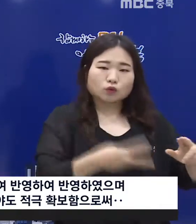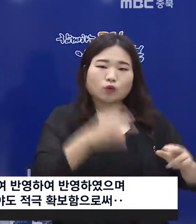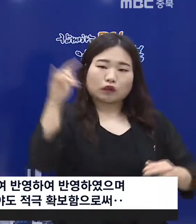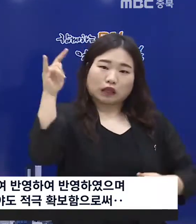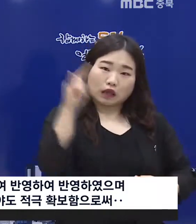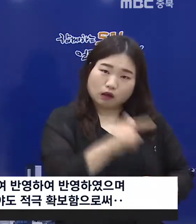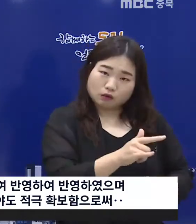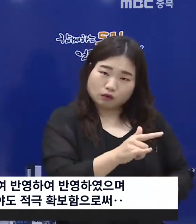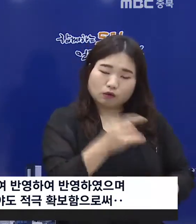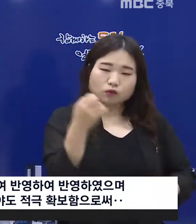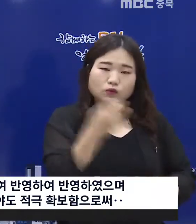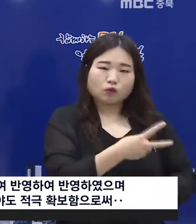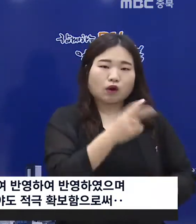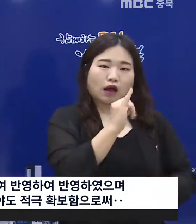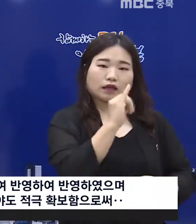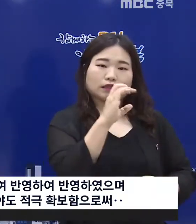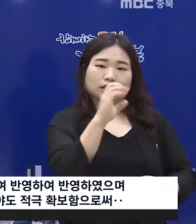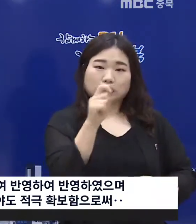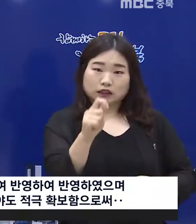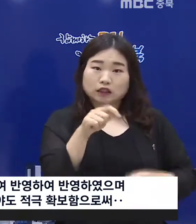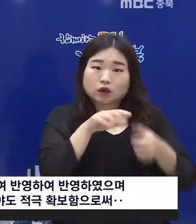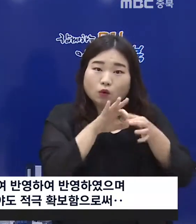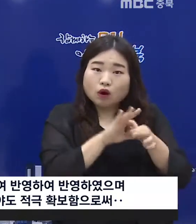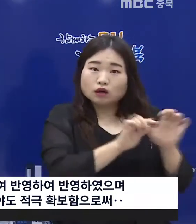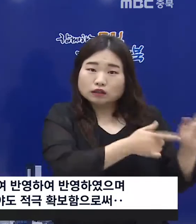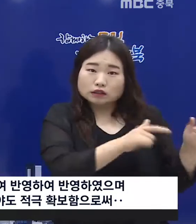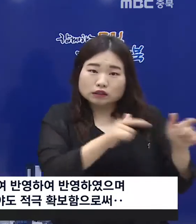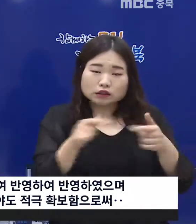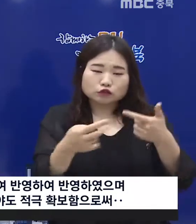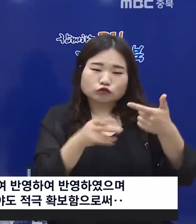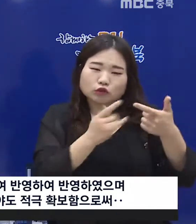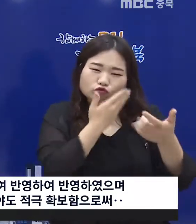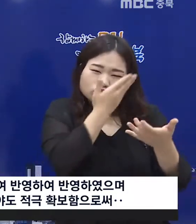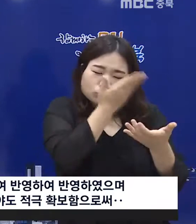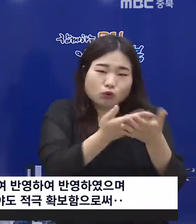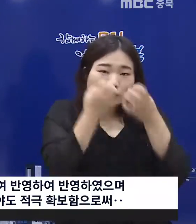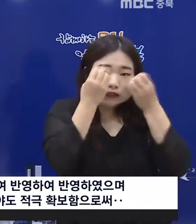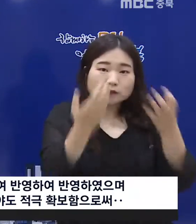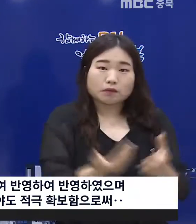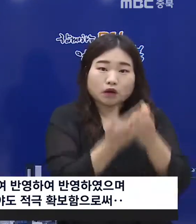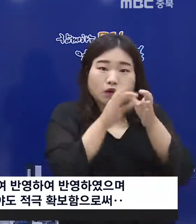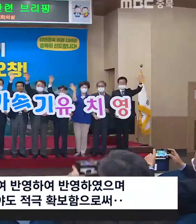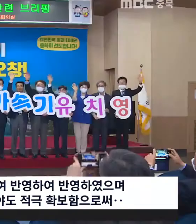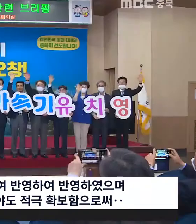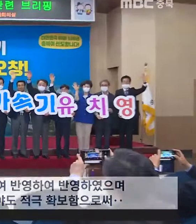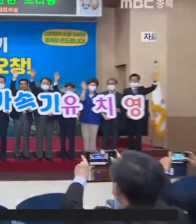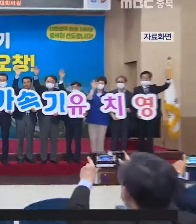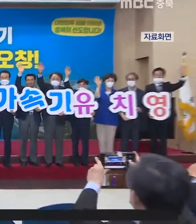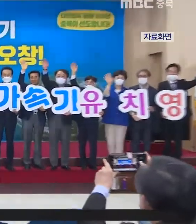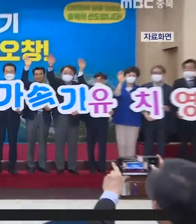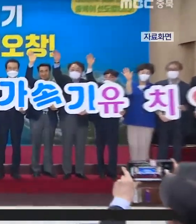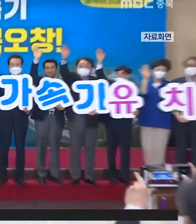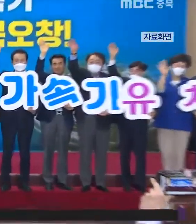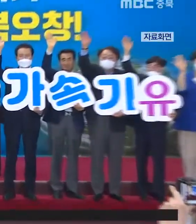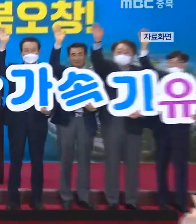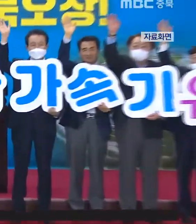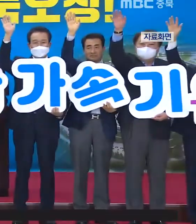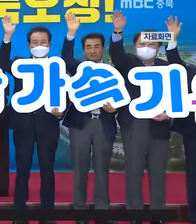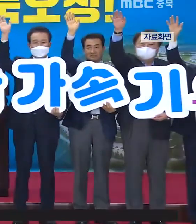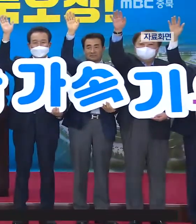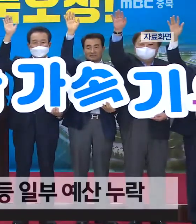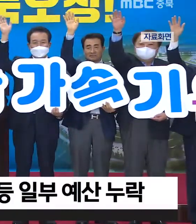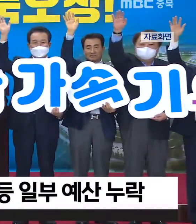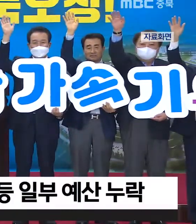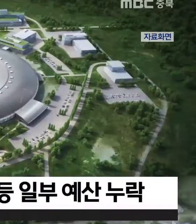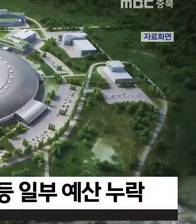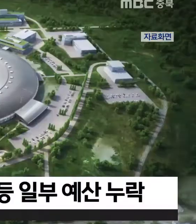태양광, ICT 등 6대 신성장 분야 사업도 적극 확보함으로써 다만 방사광 가속기 설계비로